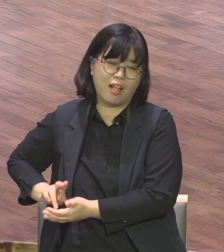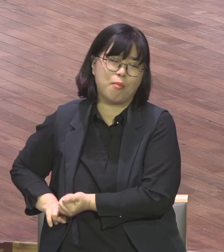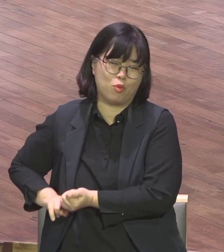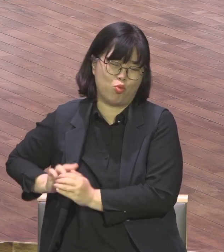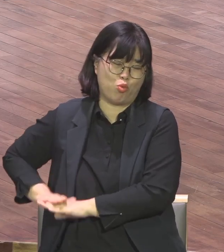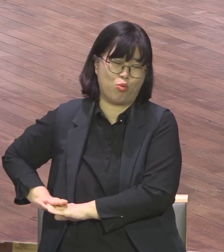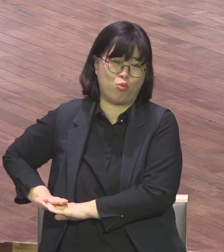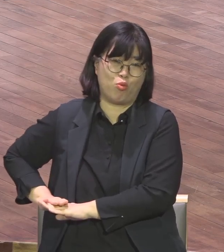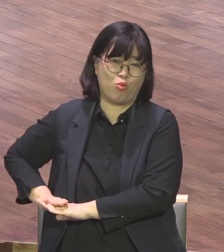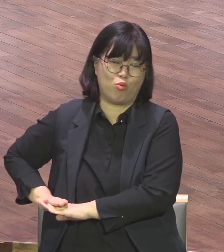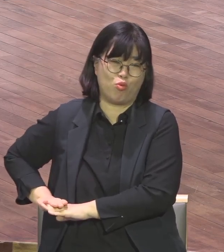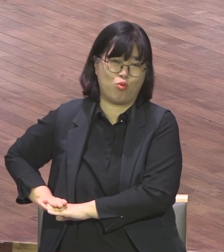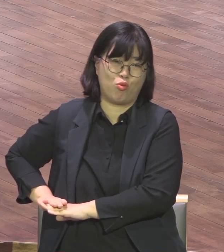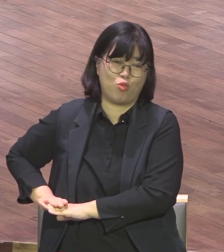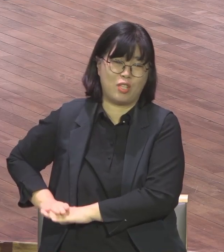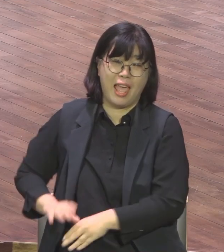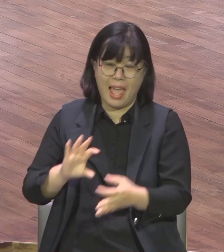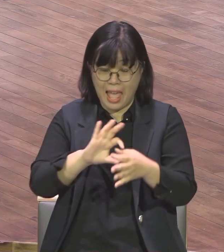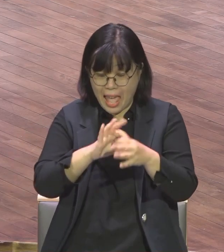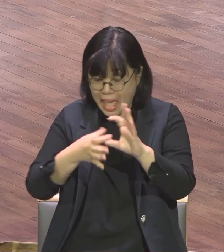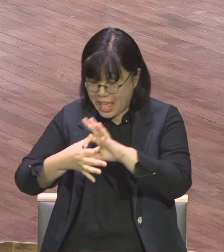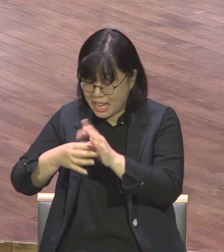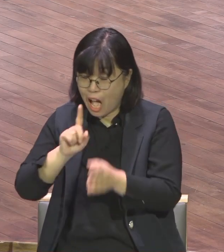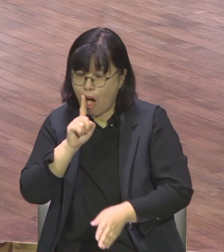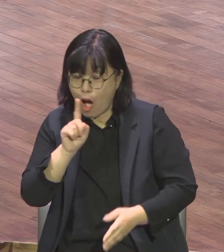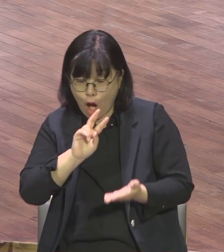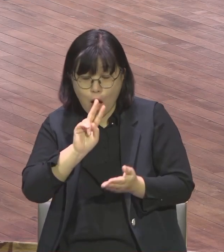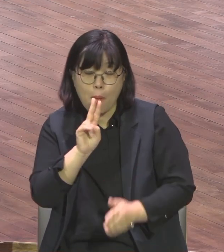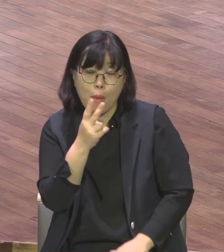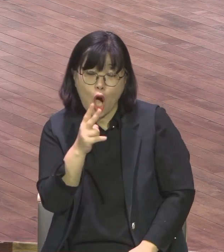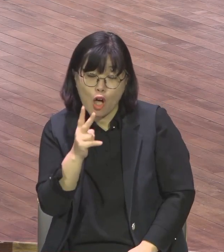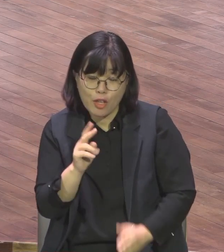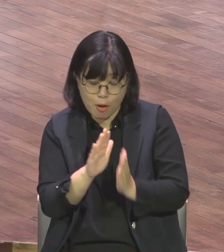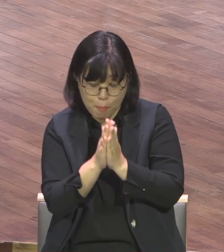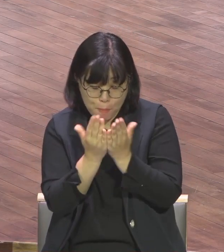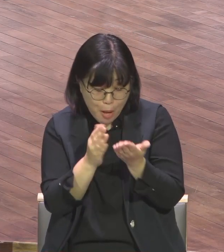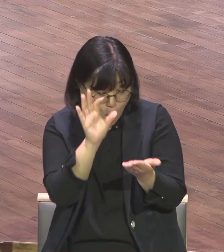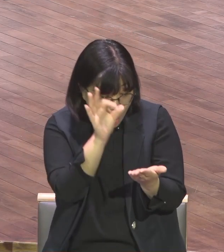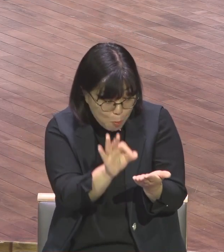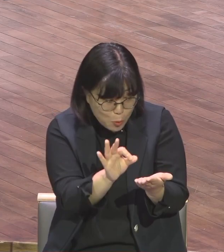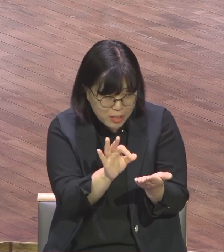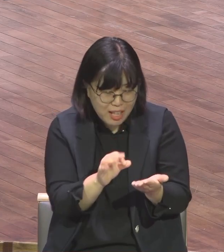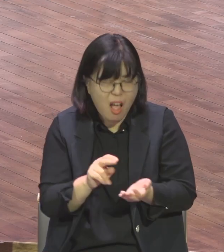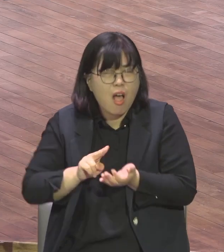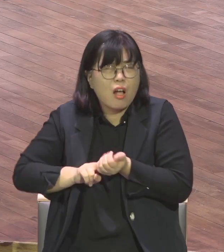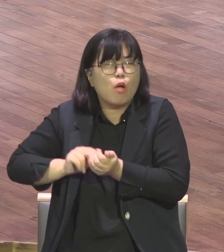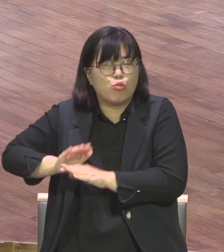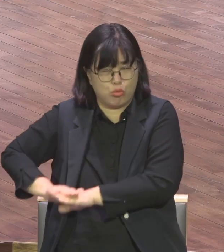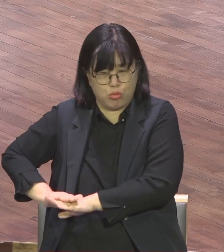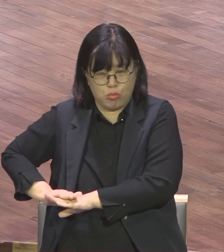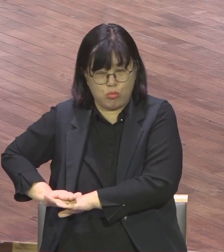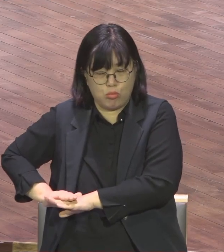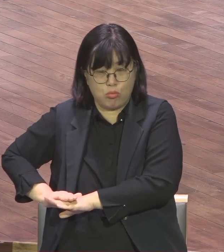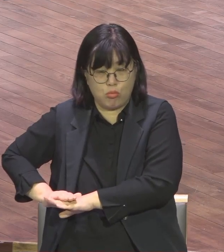헬라어 번역본 70인에 보면 감추었다 이건요 그냥 단순한 말이 아니.